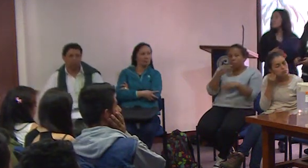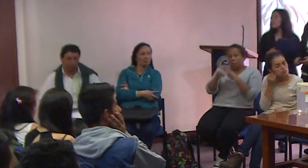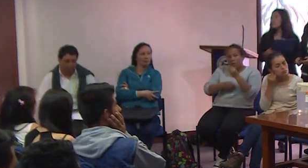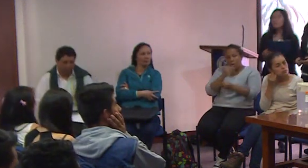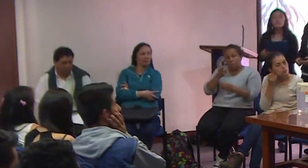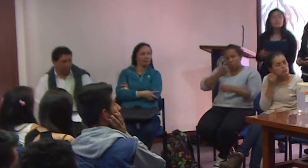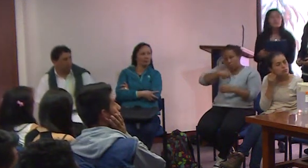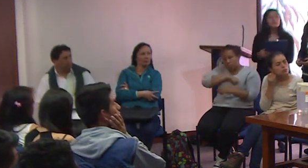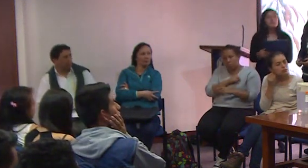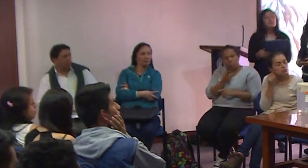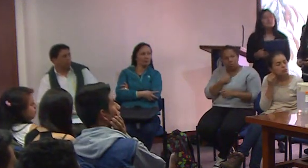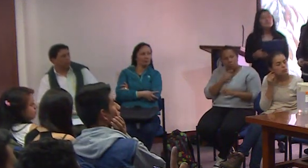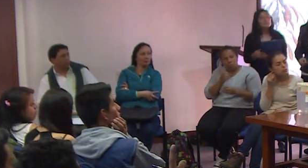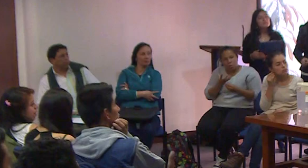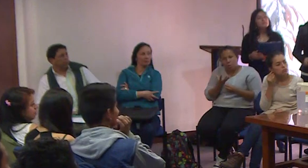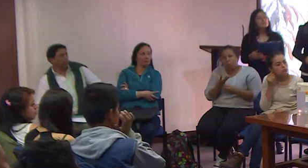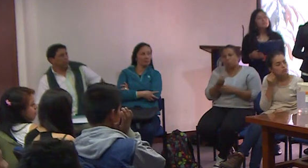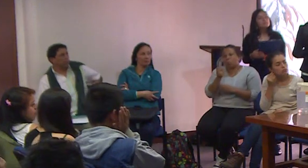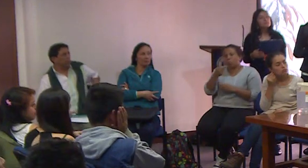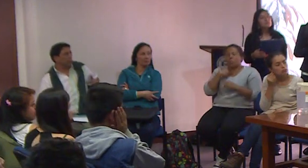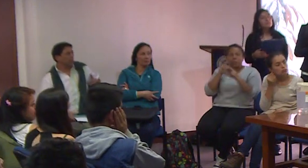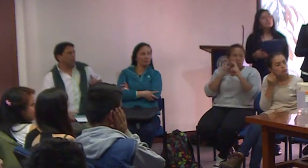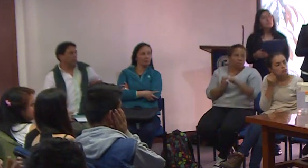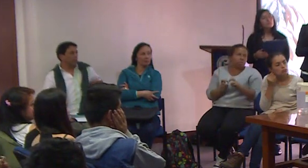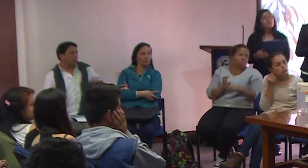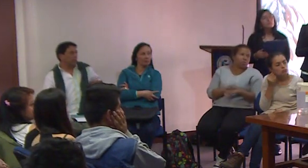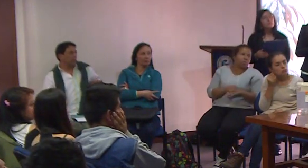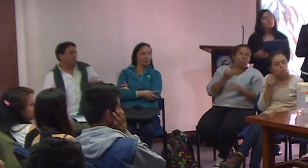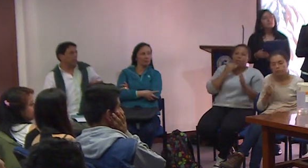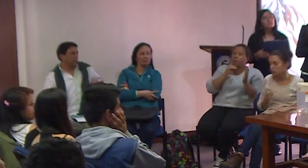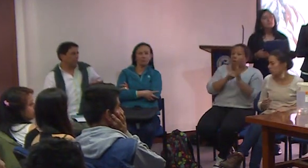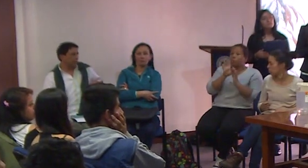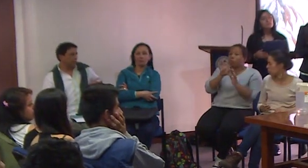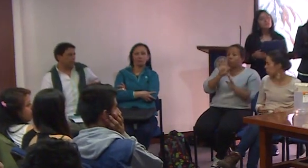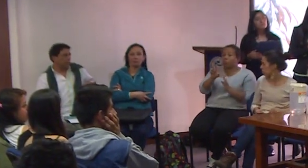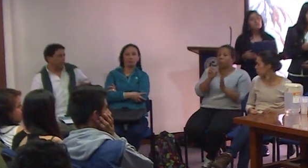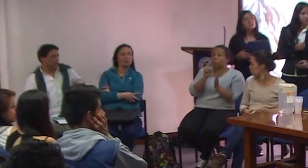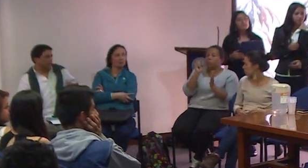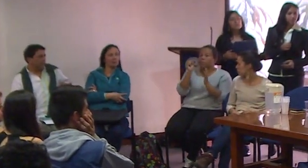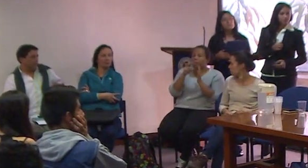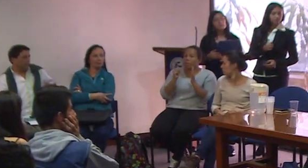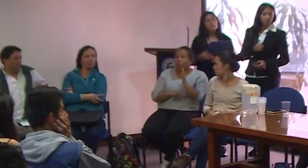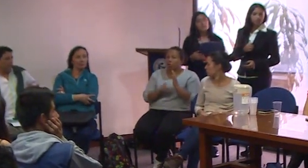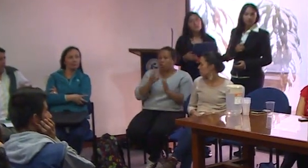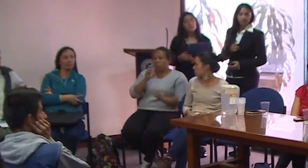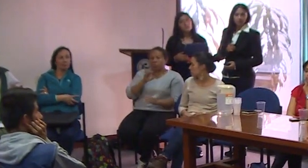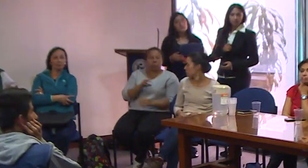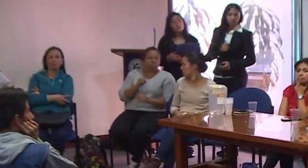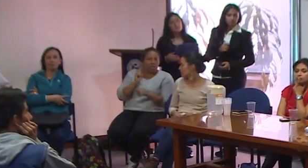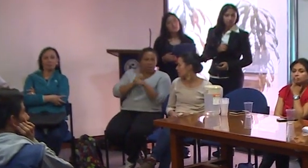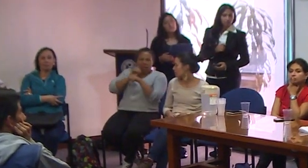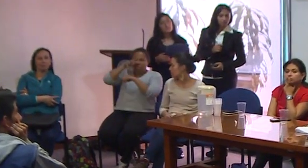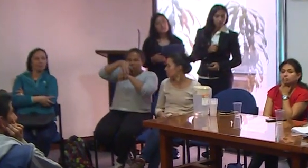el caso de nuestro grupo de investigación. Puntual y rápido, el seminario de Cocascada, martes de 8 a 10, estamos trabajando en